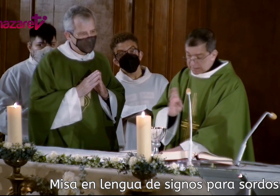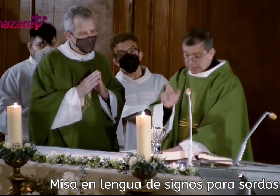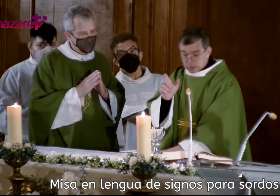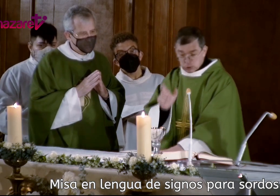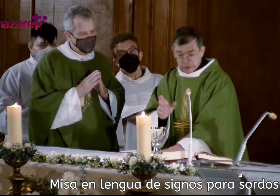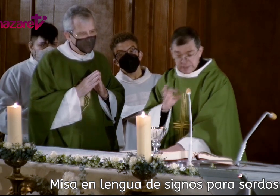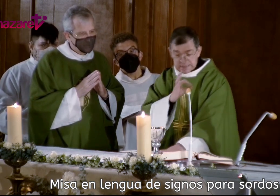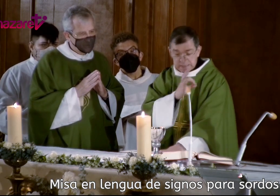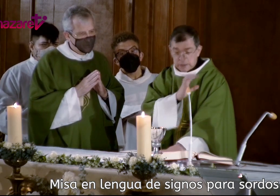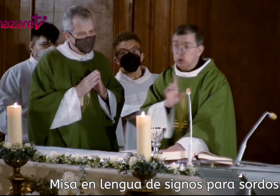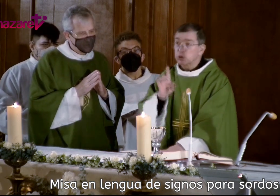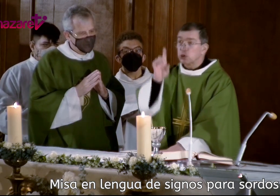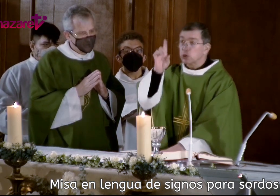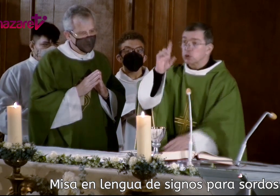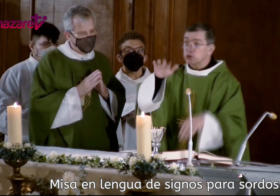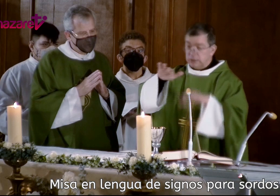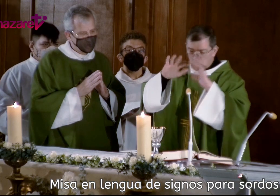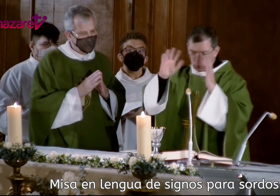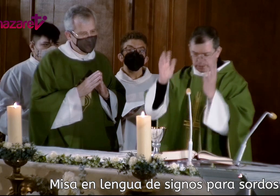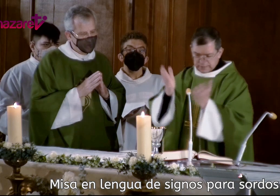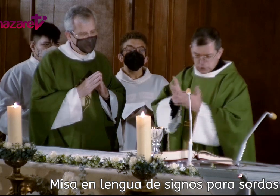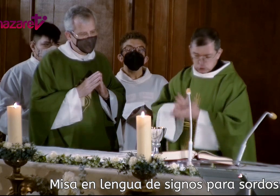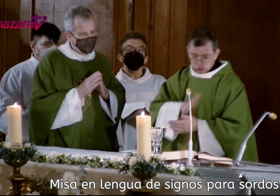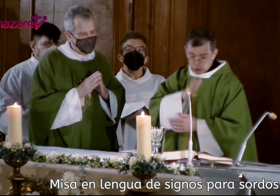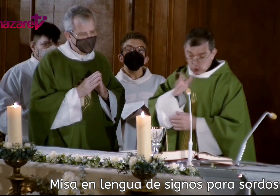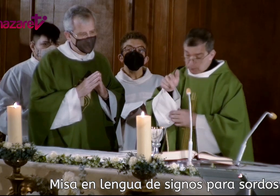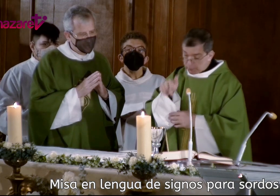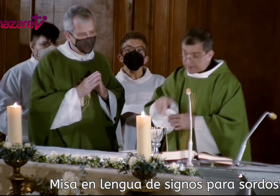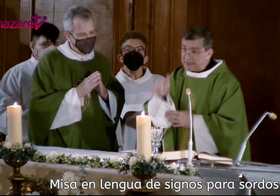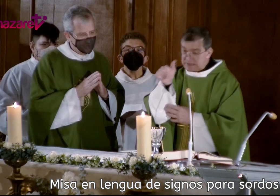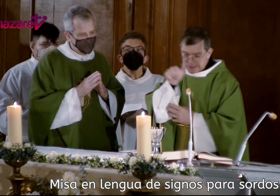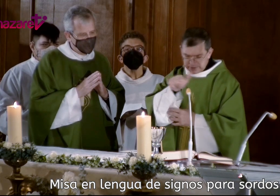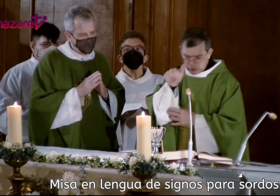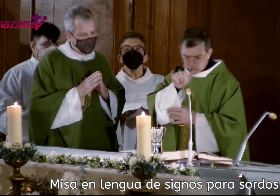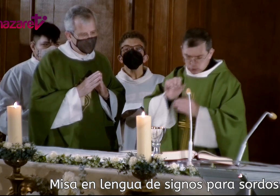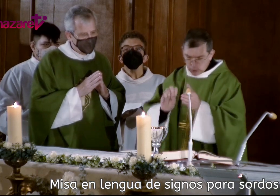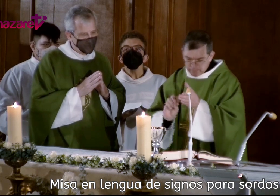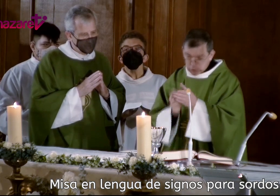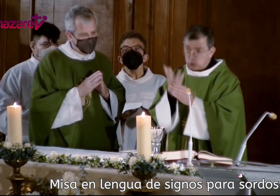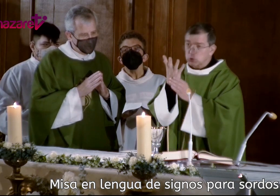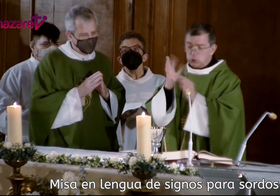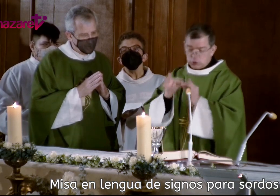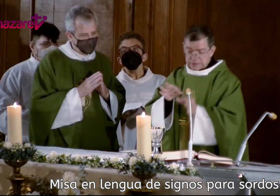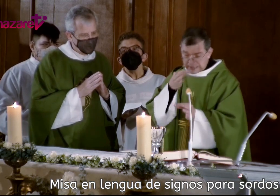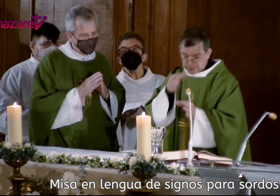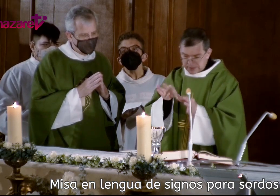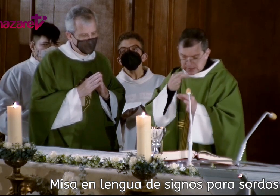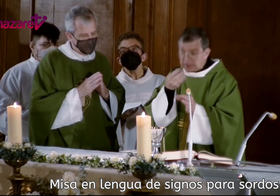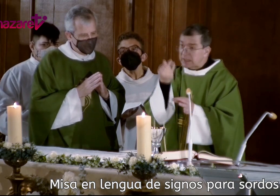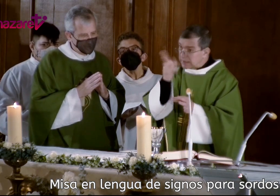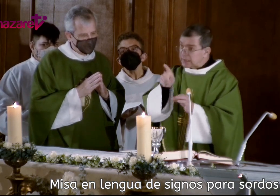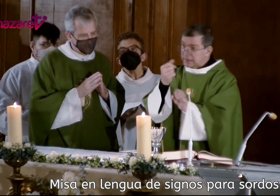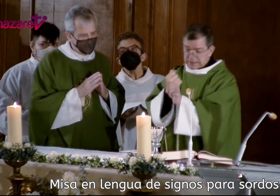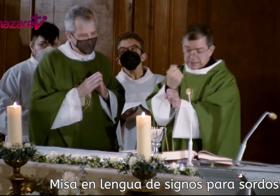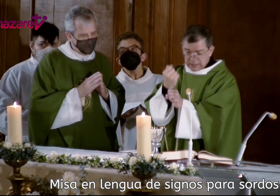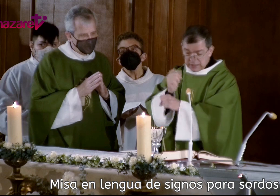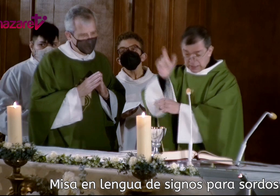Bendito sea, Señor Dios del universo, por este vino, fruto de la vid y del trabajo